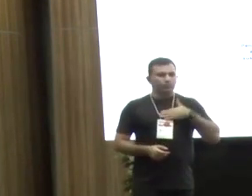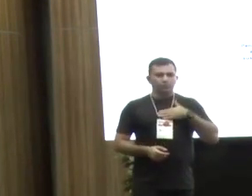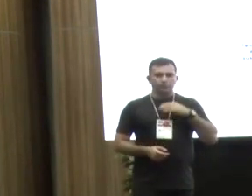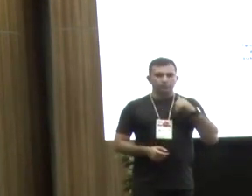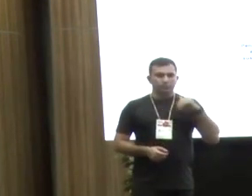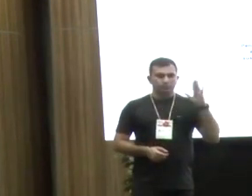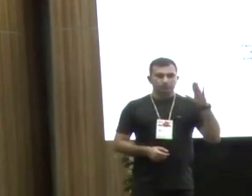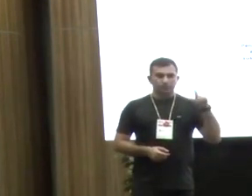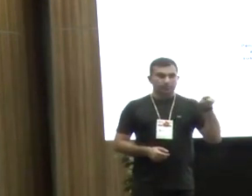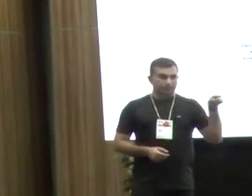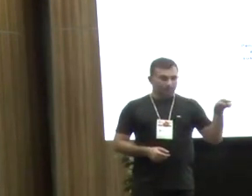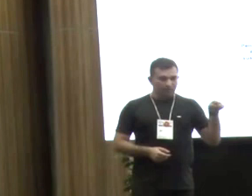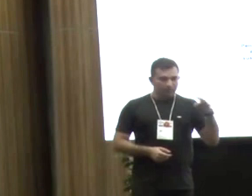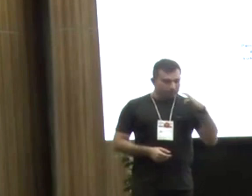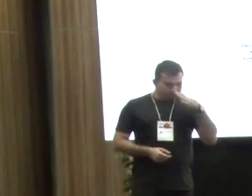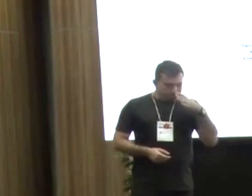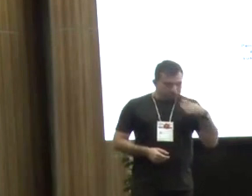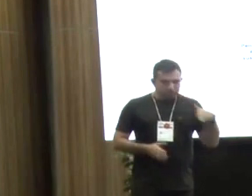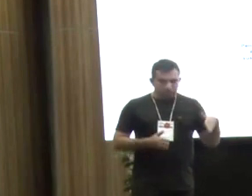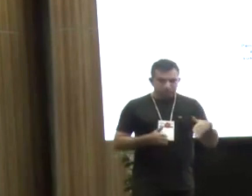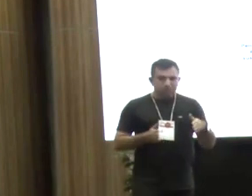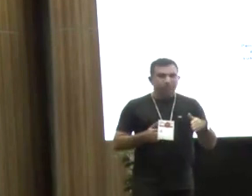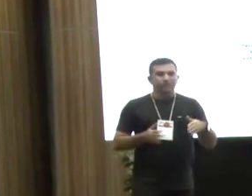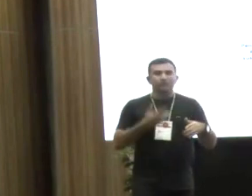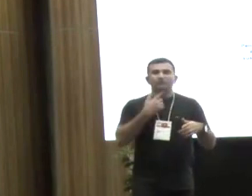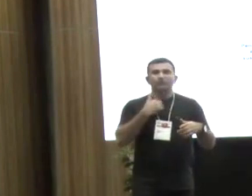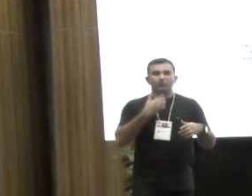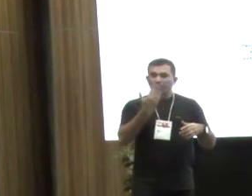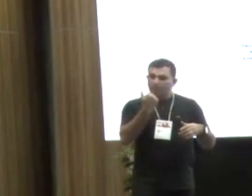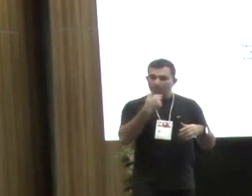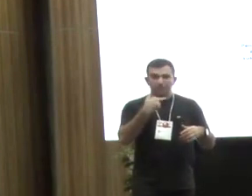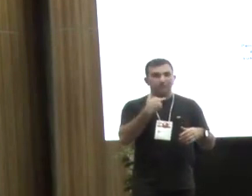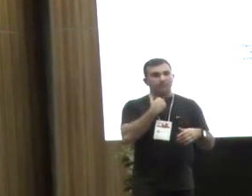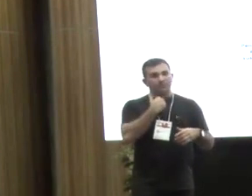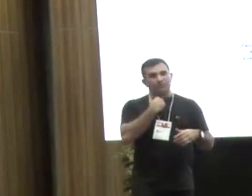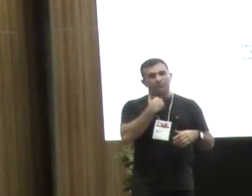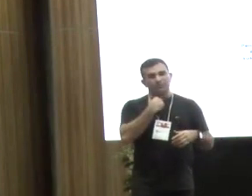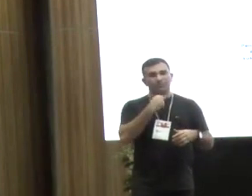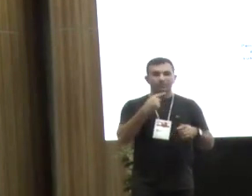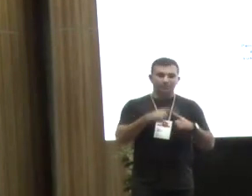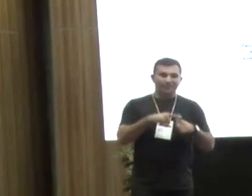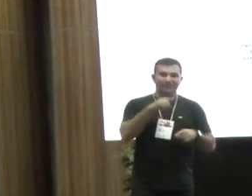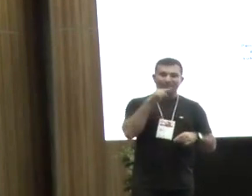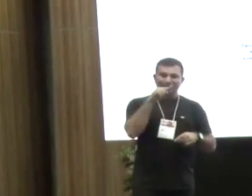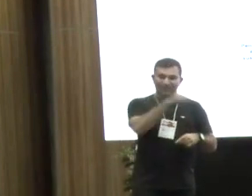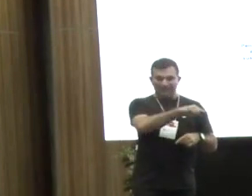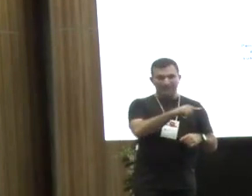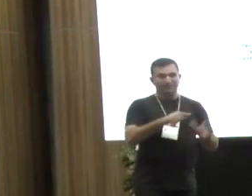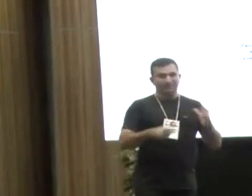o rio Tapajós estava todo contaminado de mercúrio pelo garimpo ilegal.